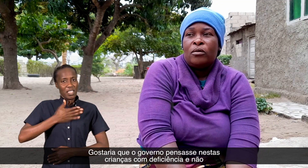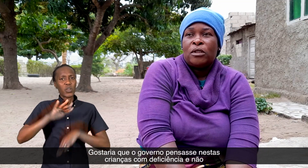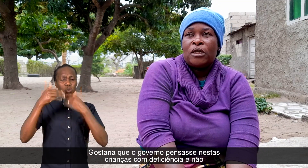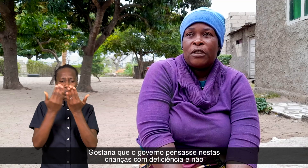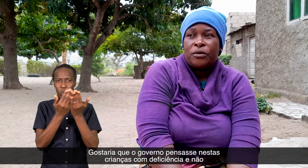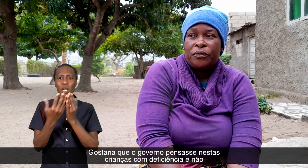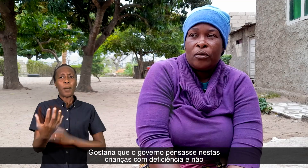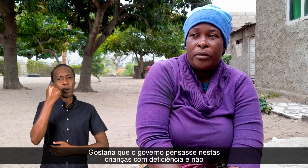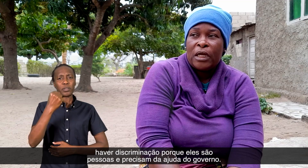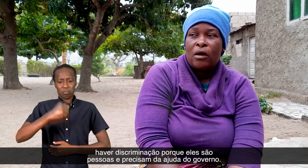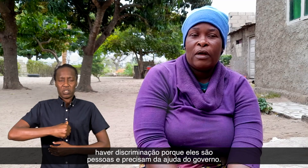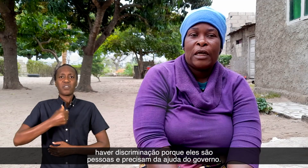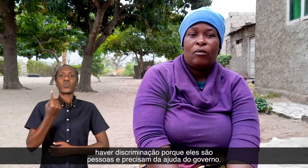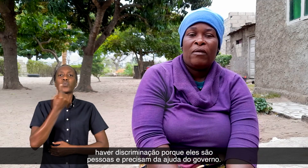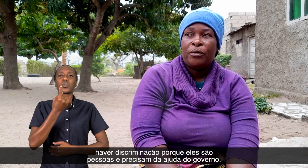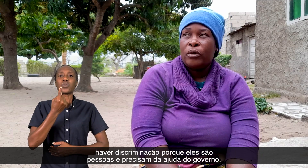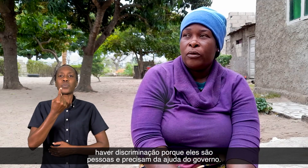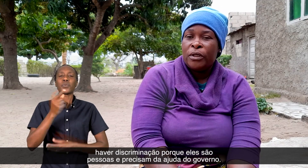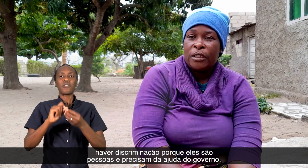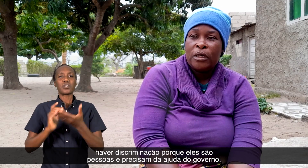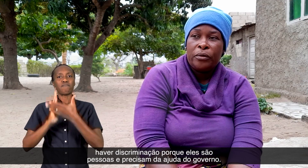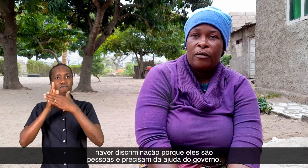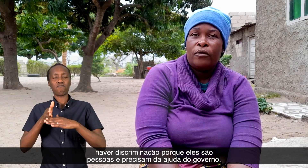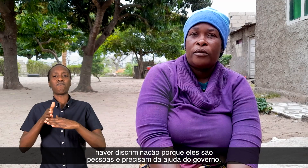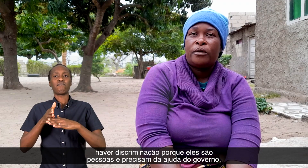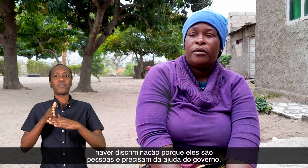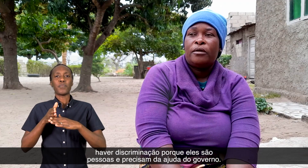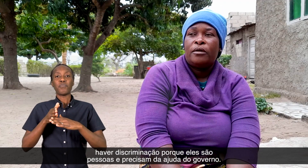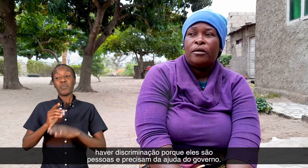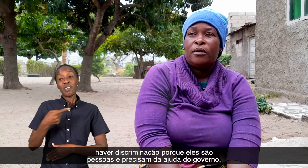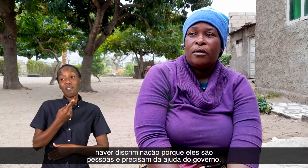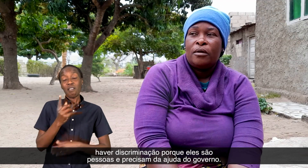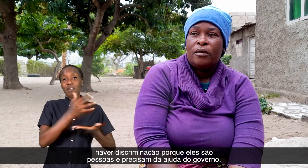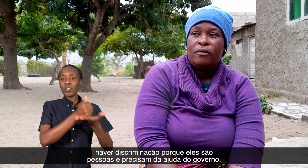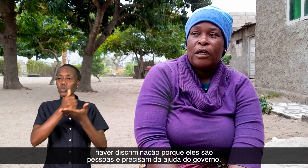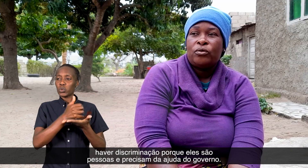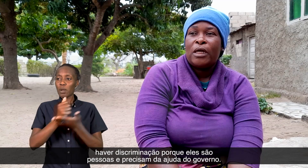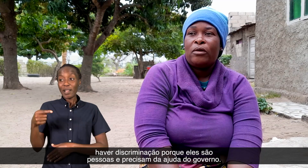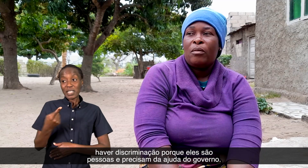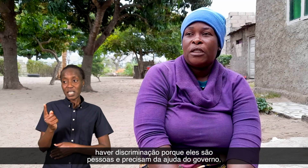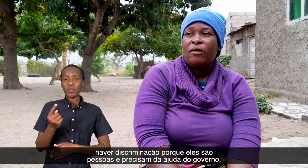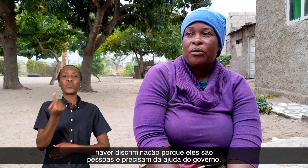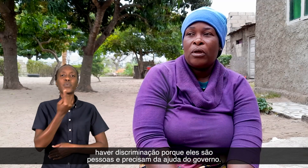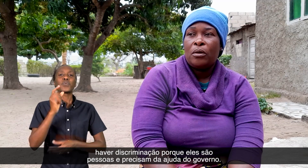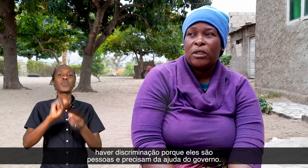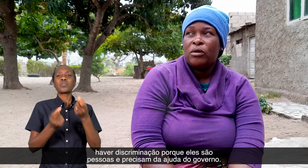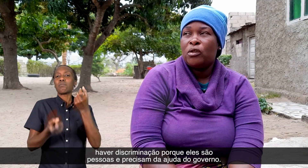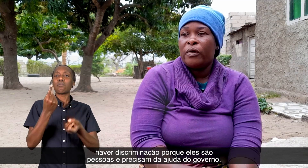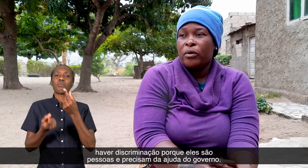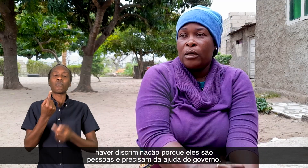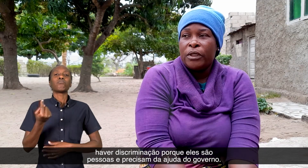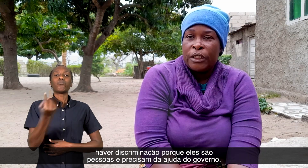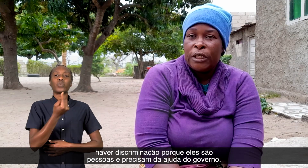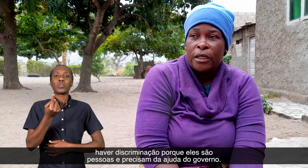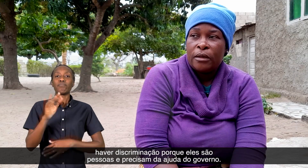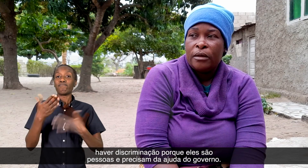que o governo pensasse nestas crianças com deficiência e não haver discriminação, porque eles são pessoas e precisam da